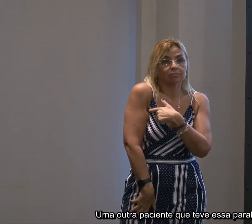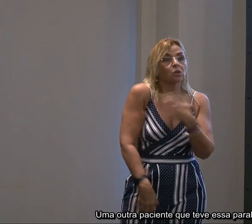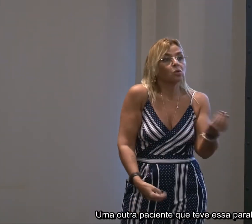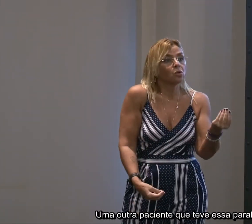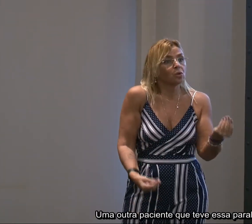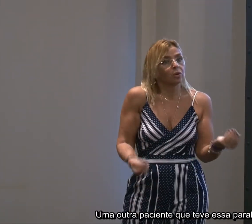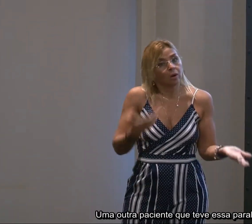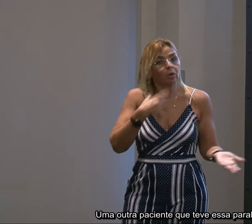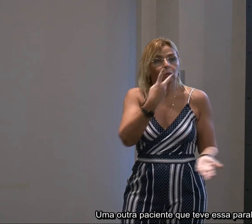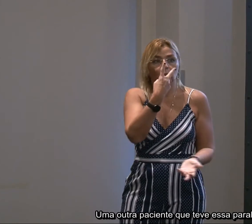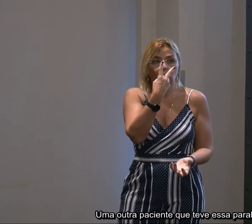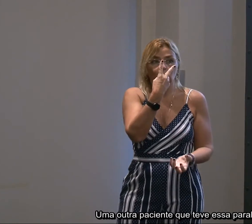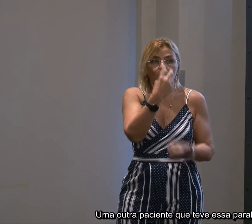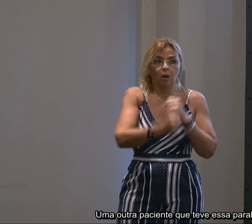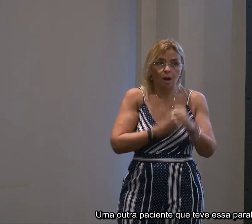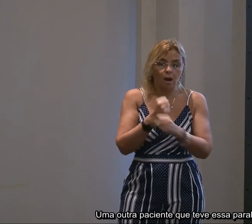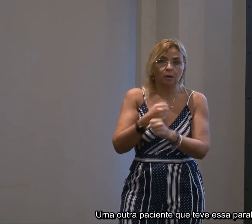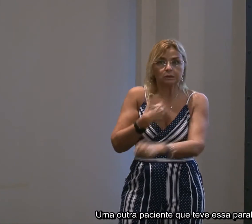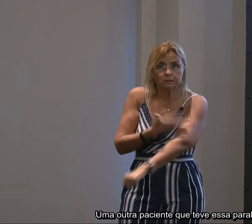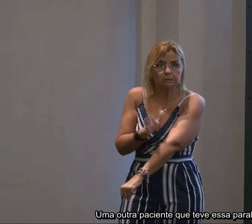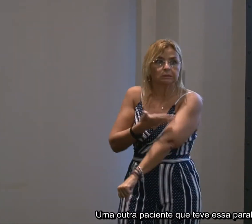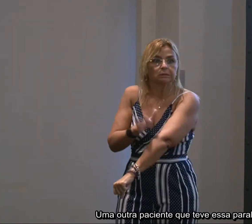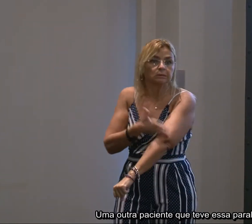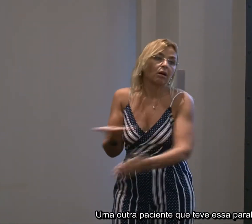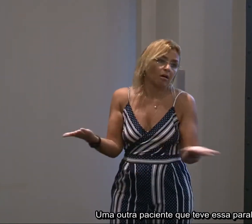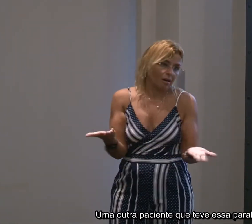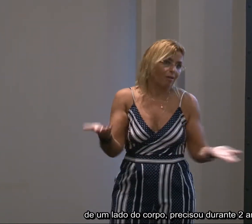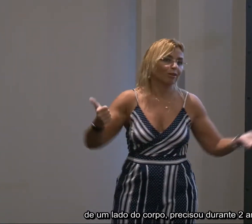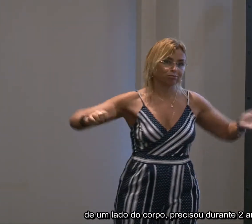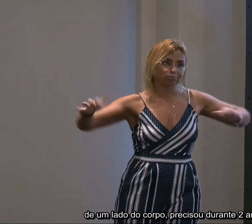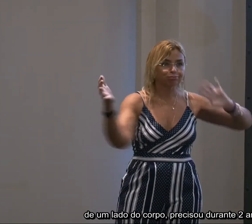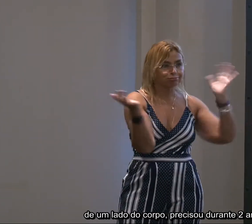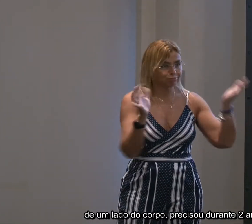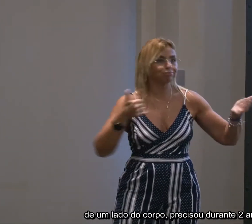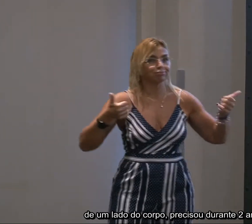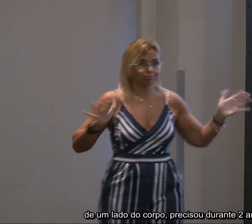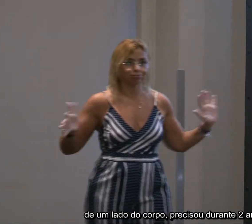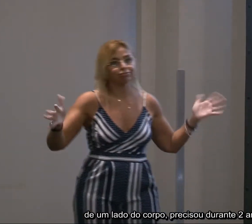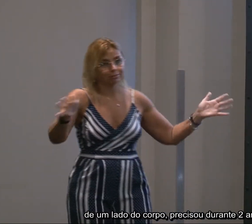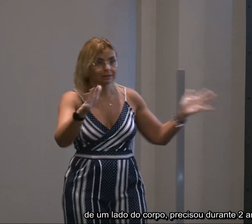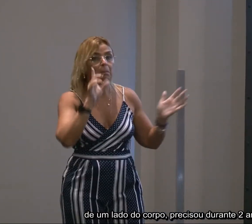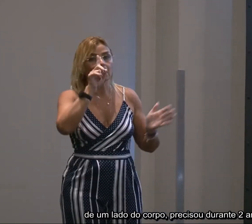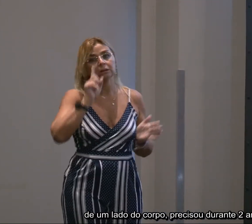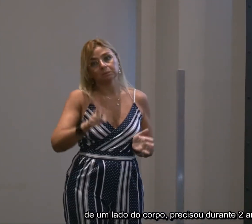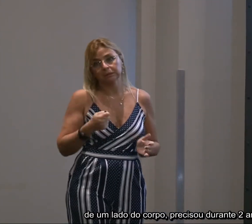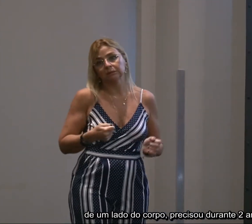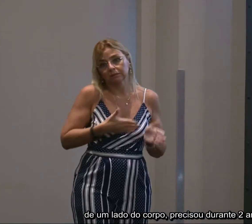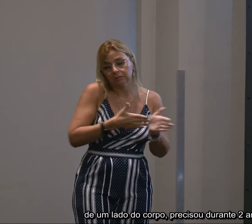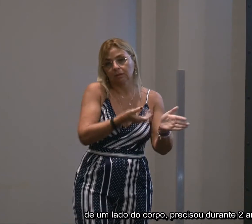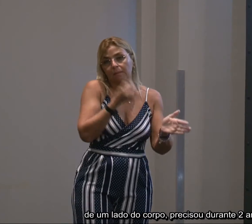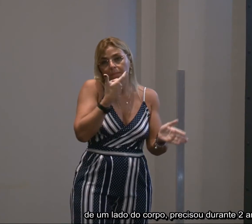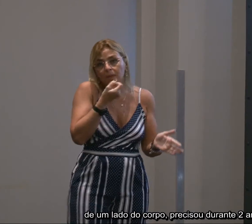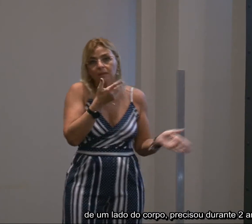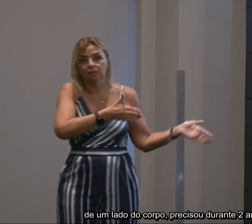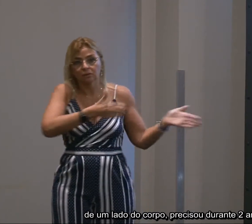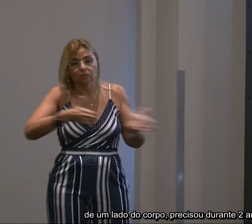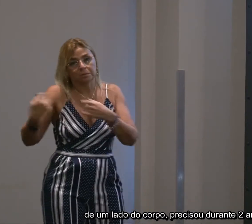né? Uma outra paciente que teve essa paralisia de um lado do corpo precisou, durante 2 anos